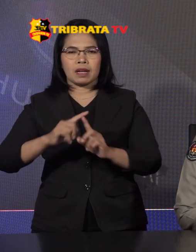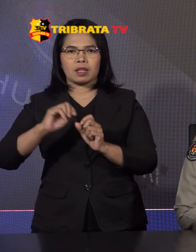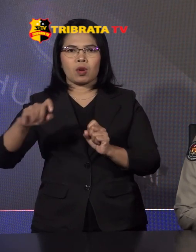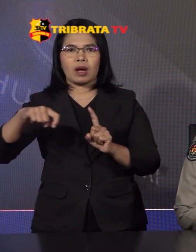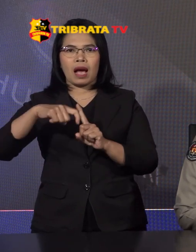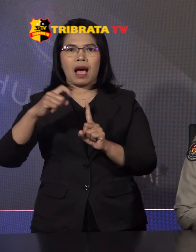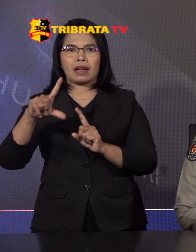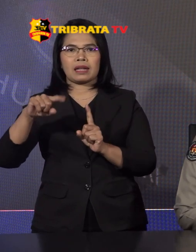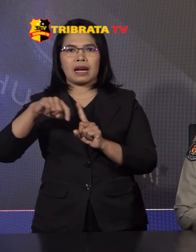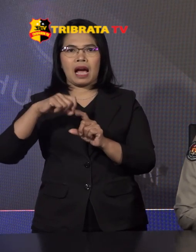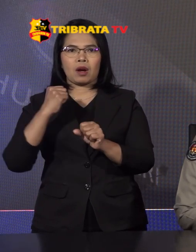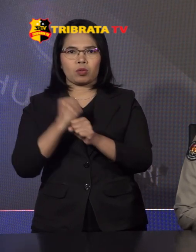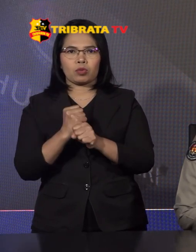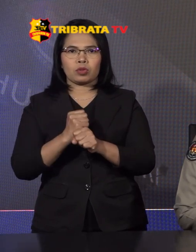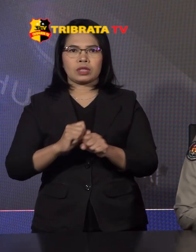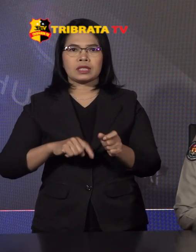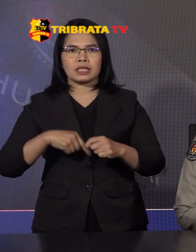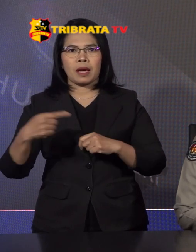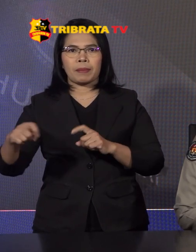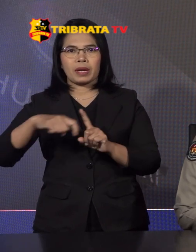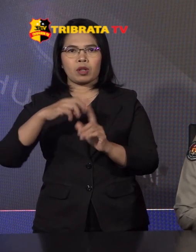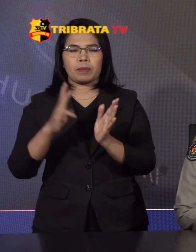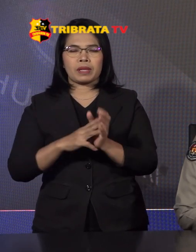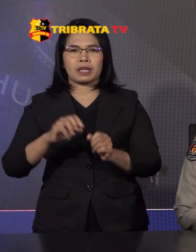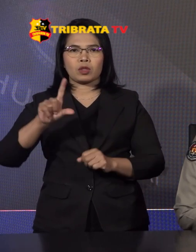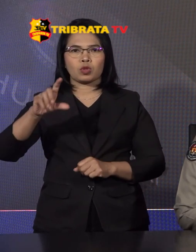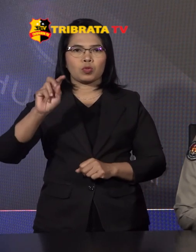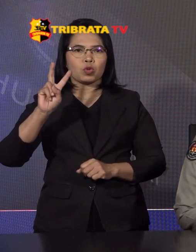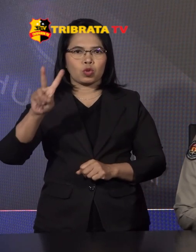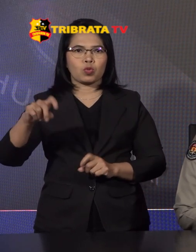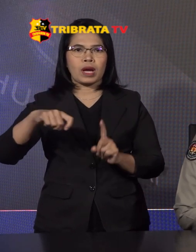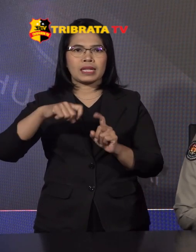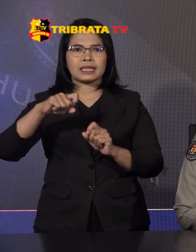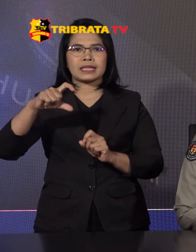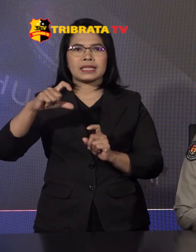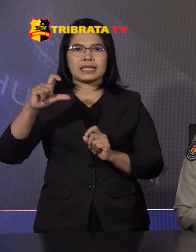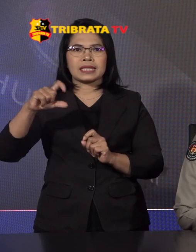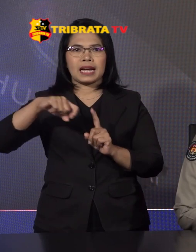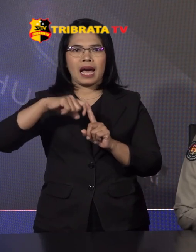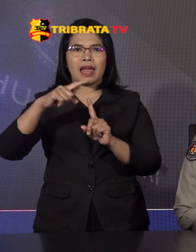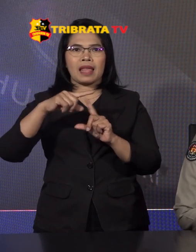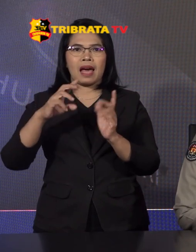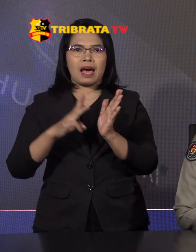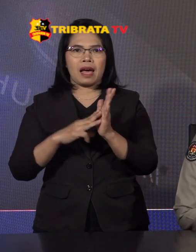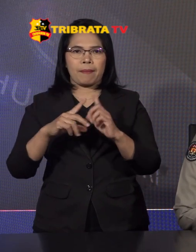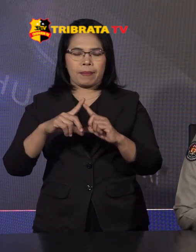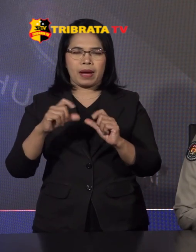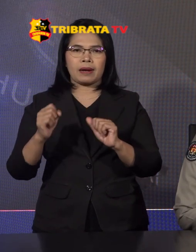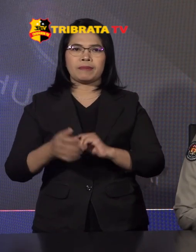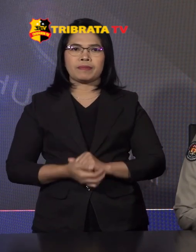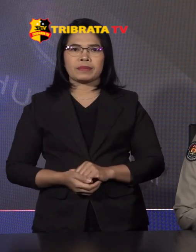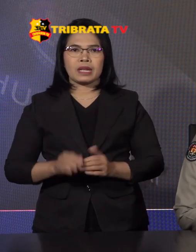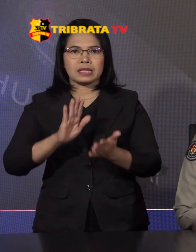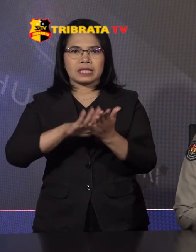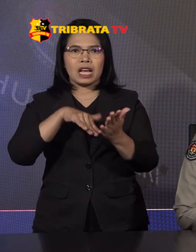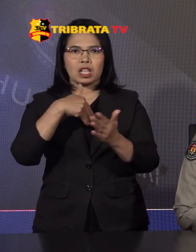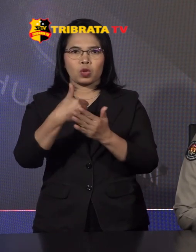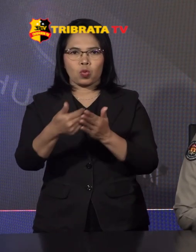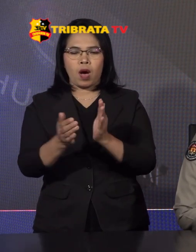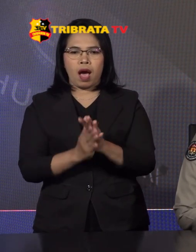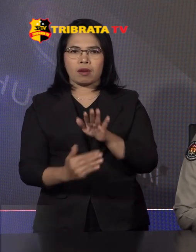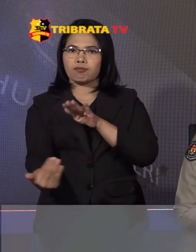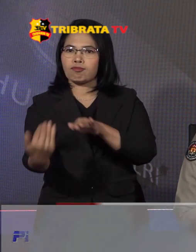sampai dengan KM 72 cikatama Adapun jadwal pelaksanaan kontra flow